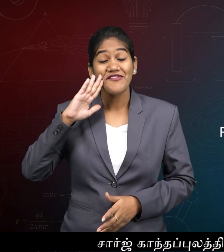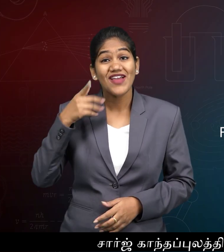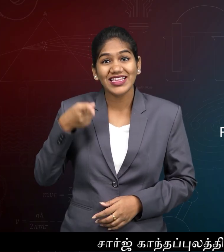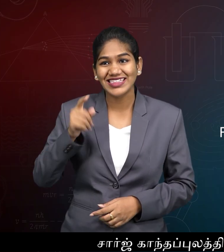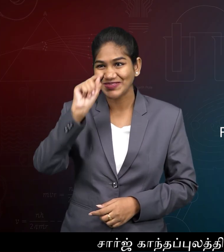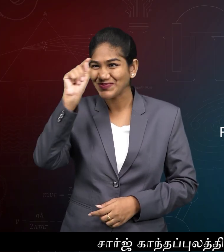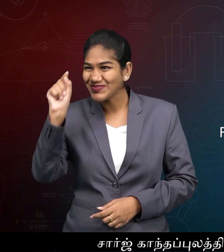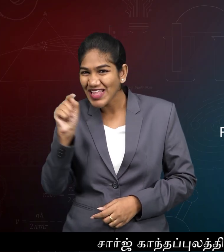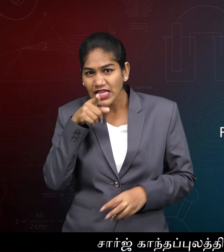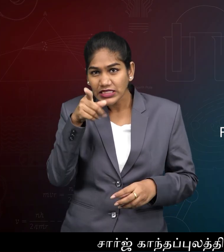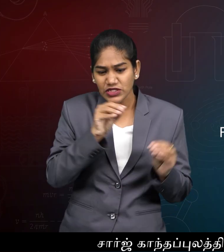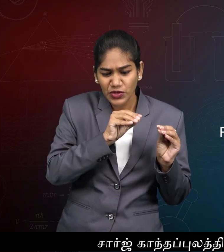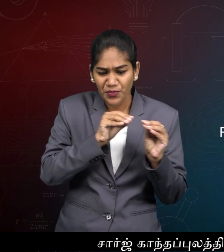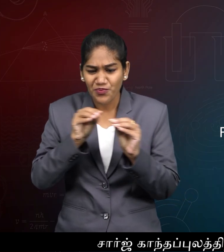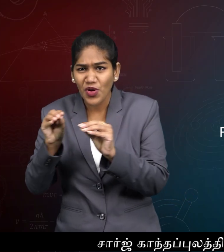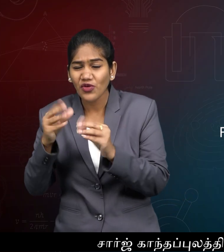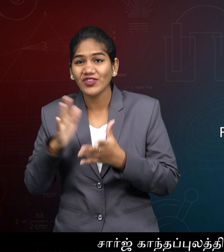மின்னூட்டம் காந்தப்புலத்திற்கு இணையாக நகரும்போது,